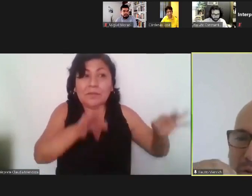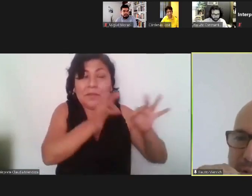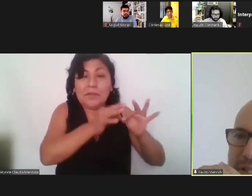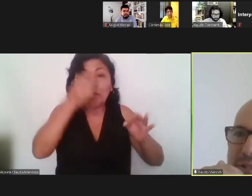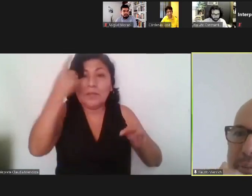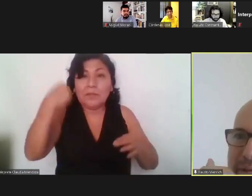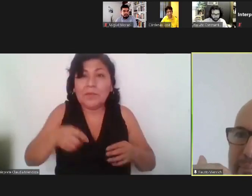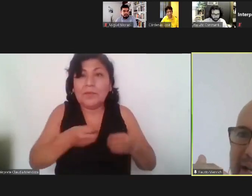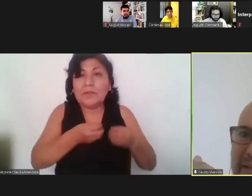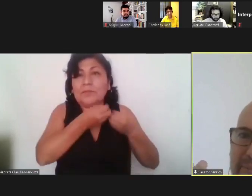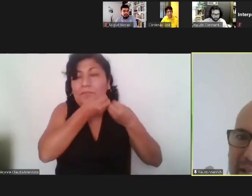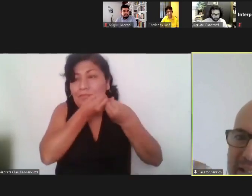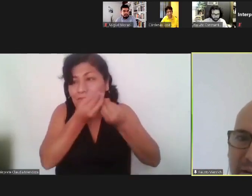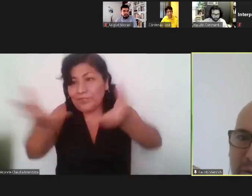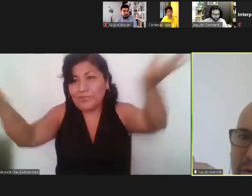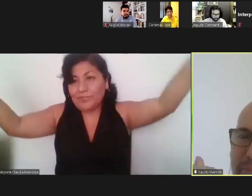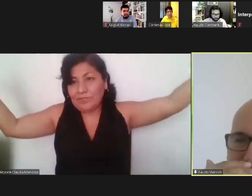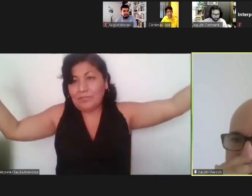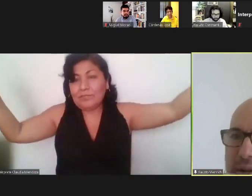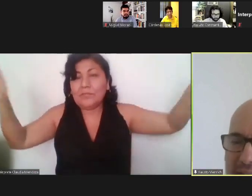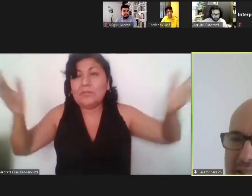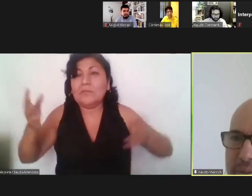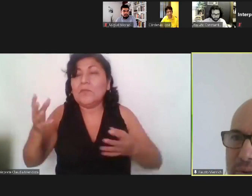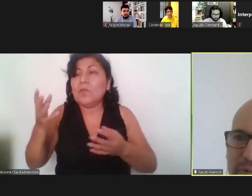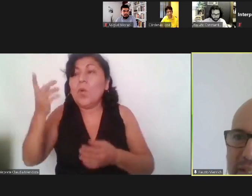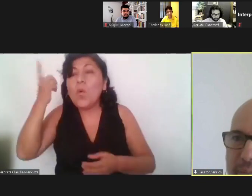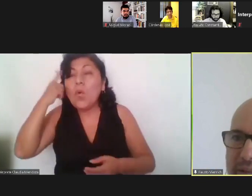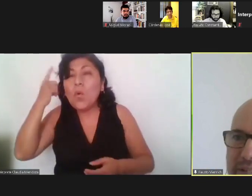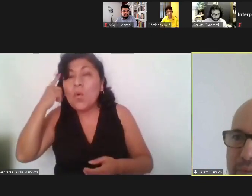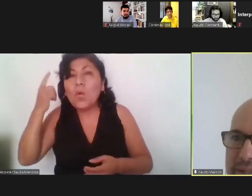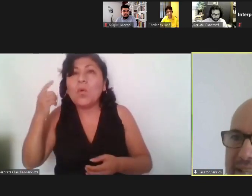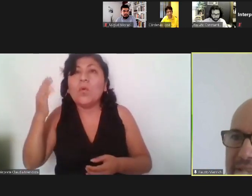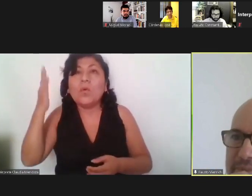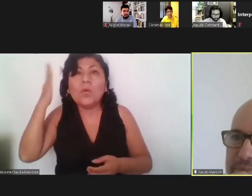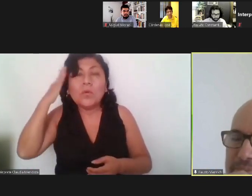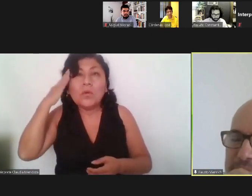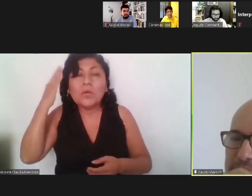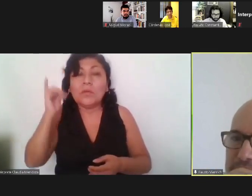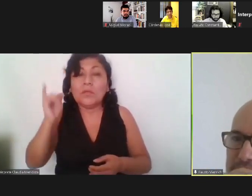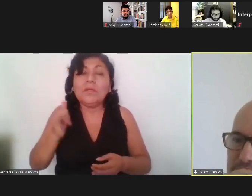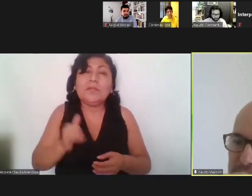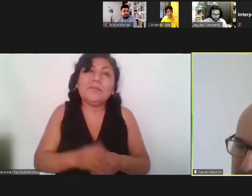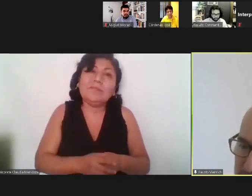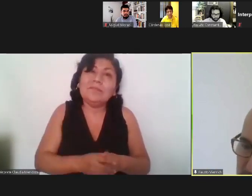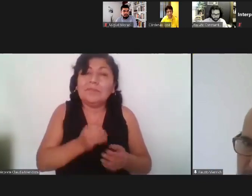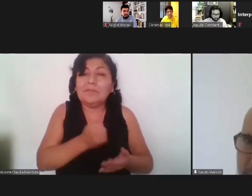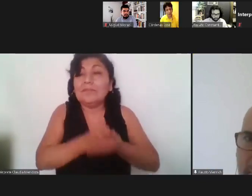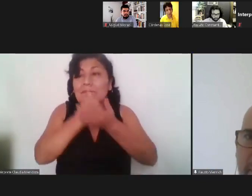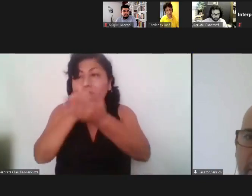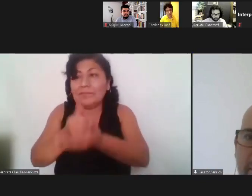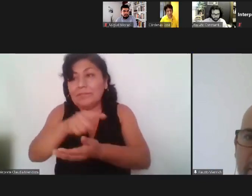difundir conocimiento y también para el desarrollo de emprendimientos creativos. Consideramos que es importante. Sí, eso